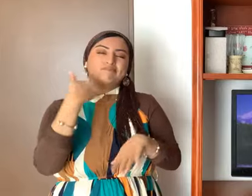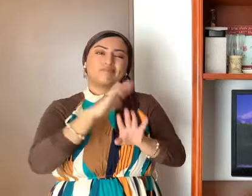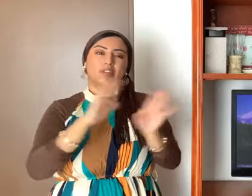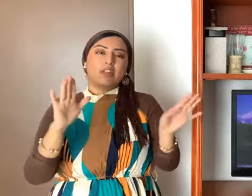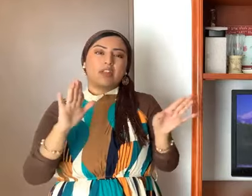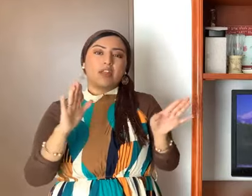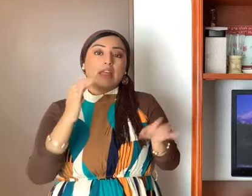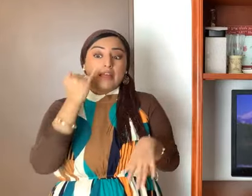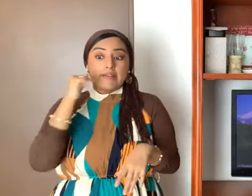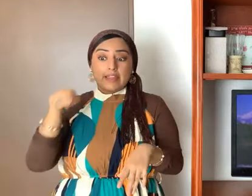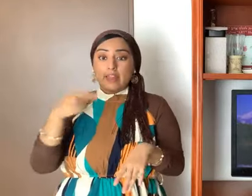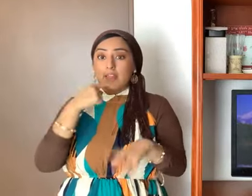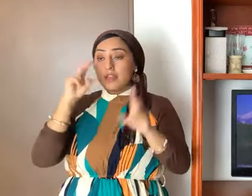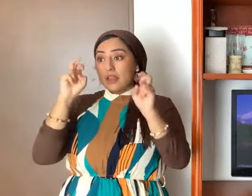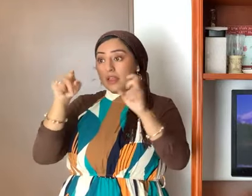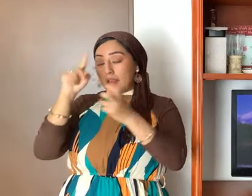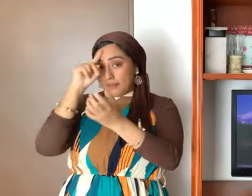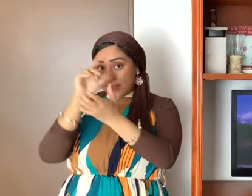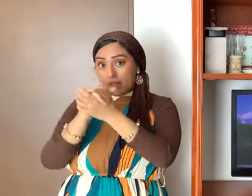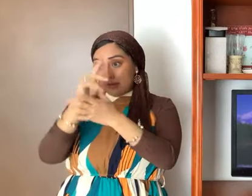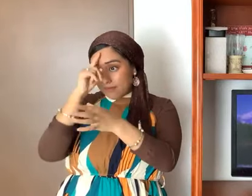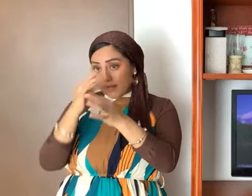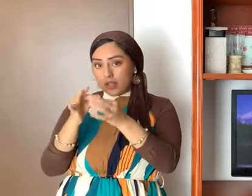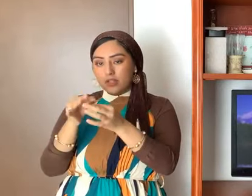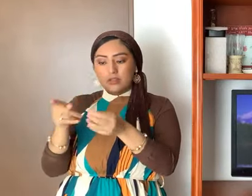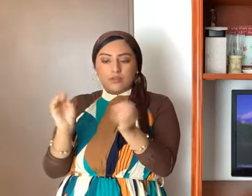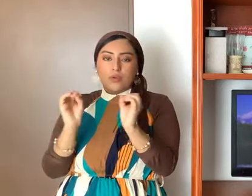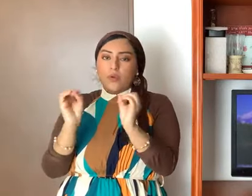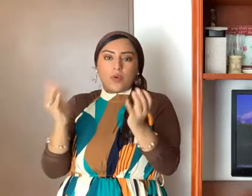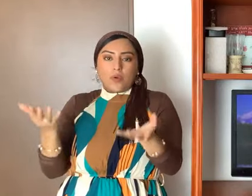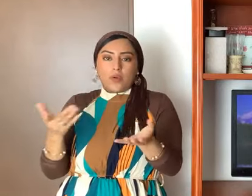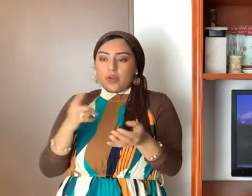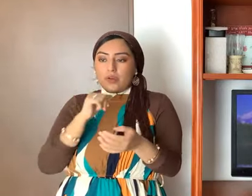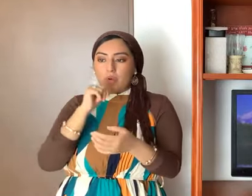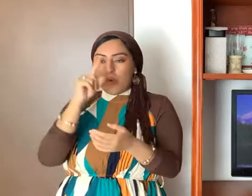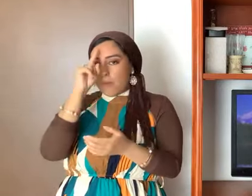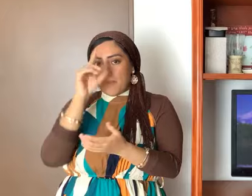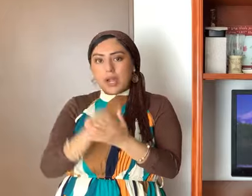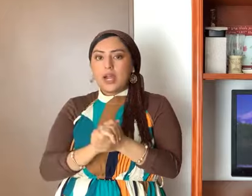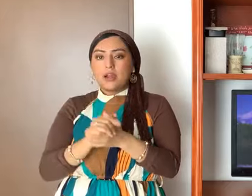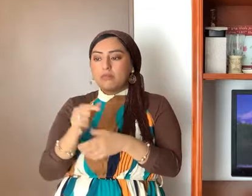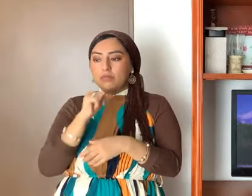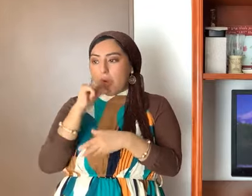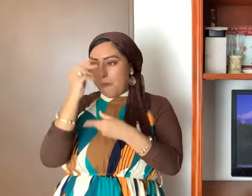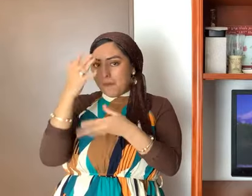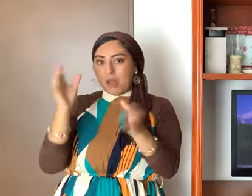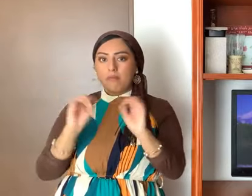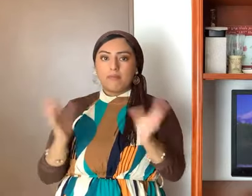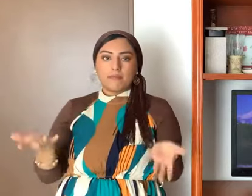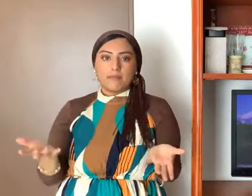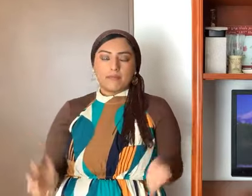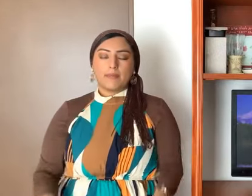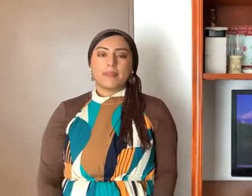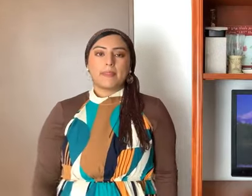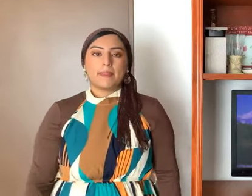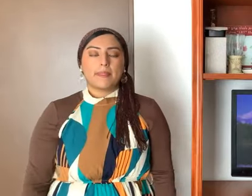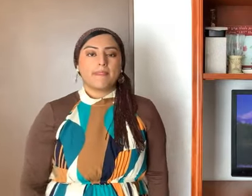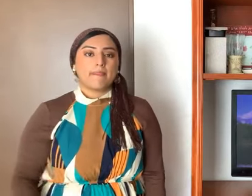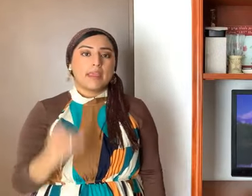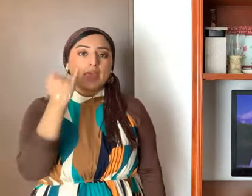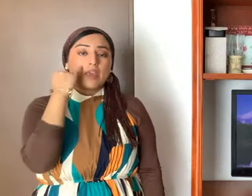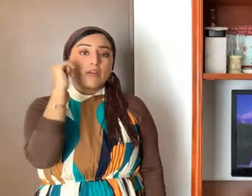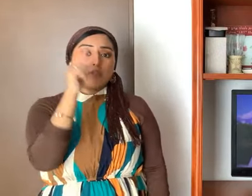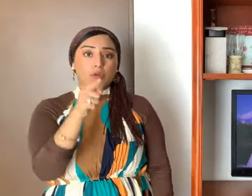que crean, aunque digan que tienen fe, no tienen fe porque no creen y no obedecen. Bueno, si